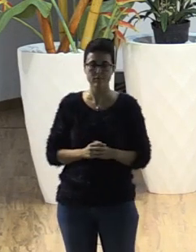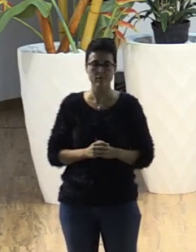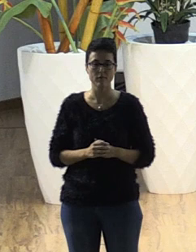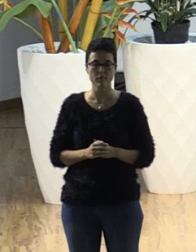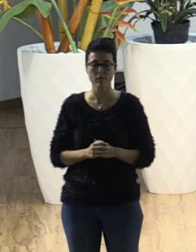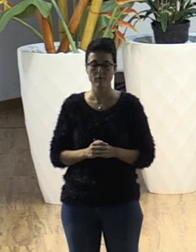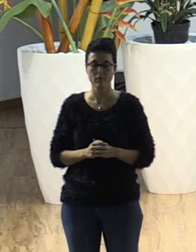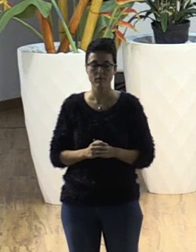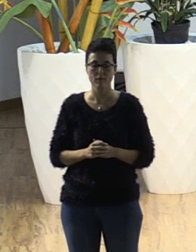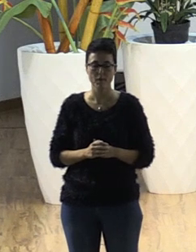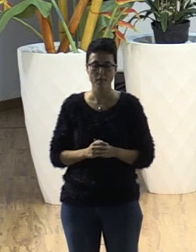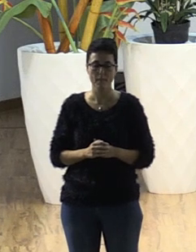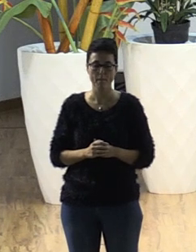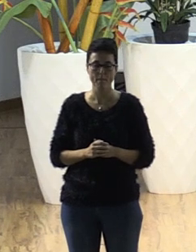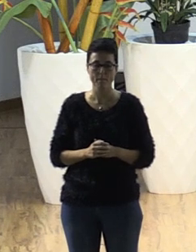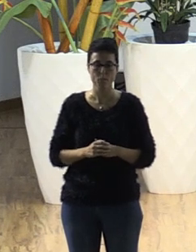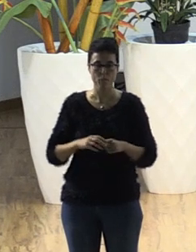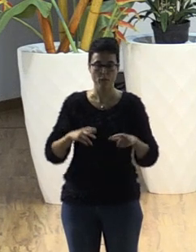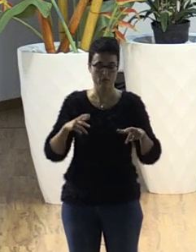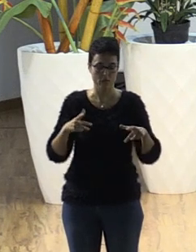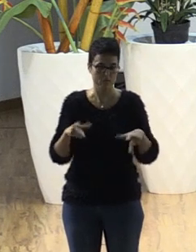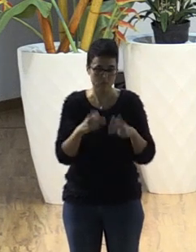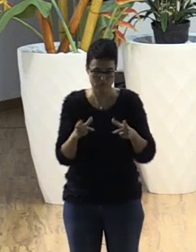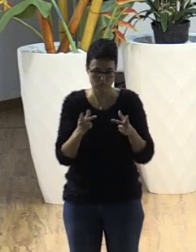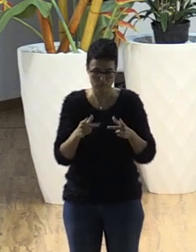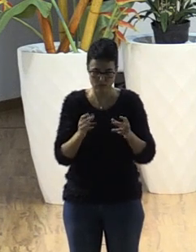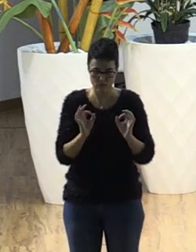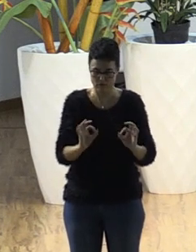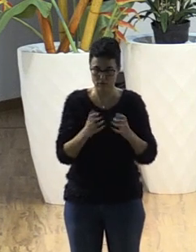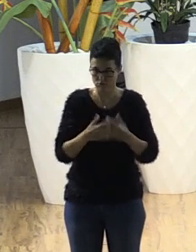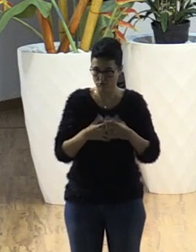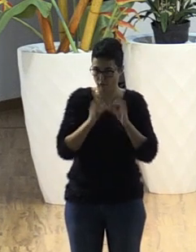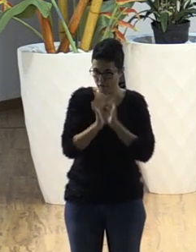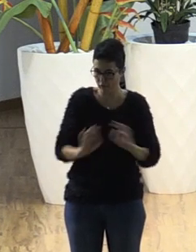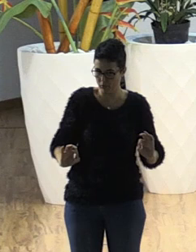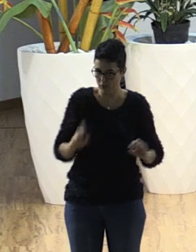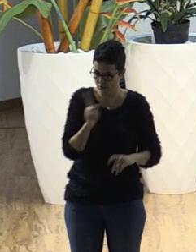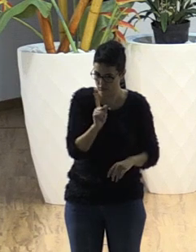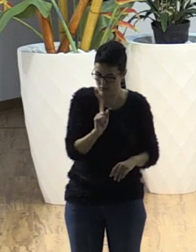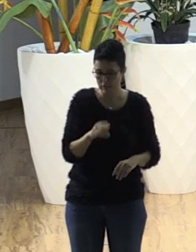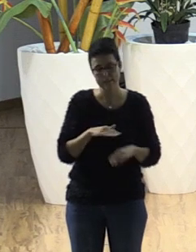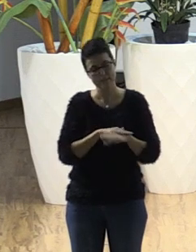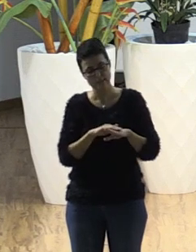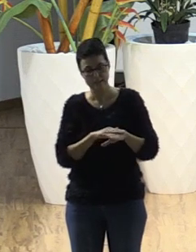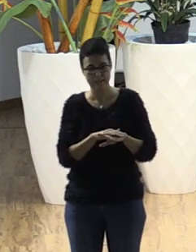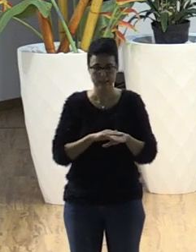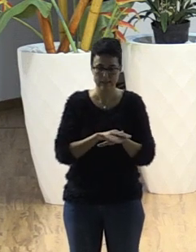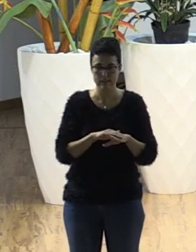la estructura formal, sino, perdonarme al final un poco